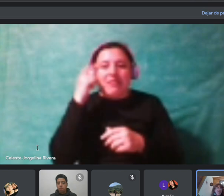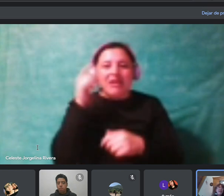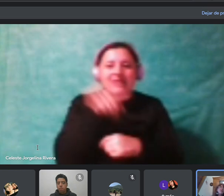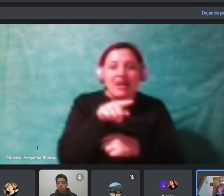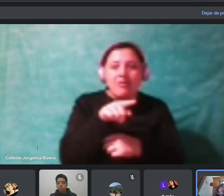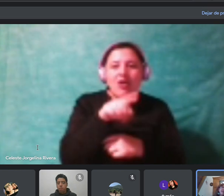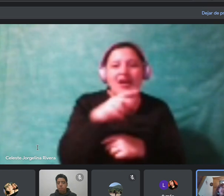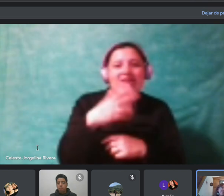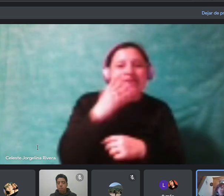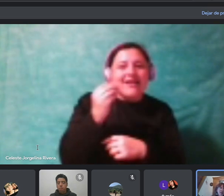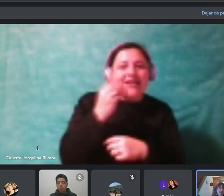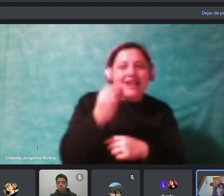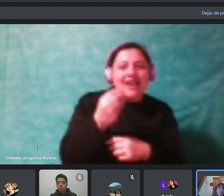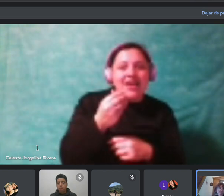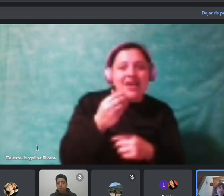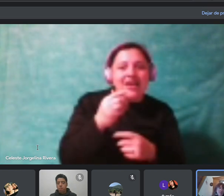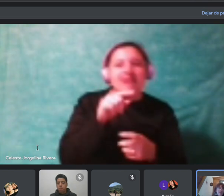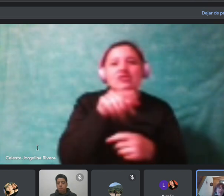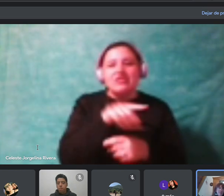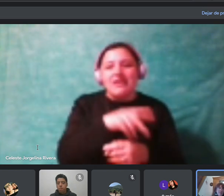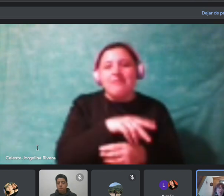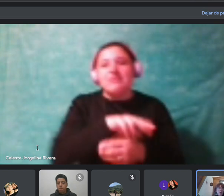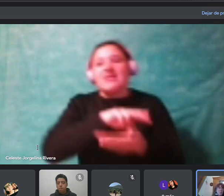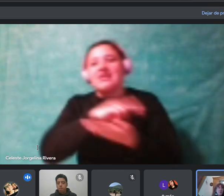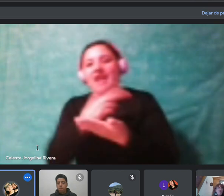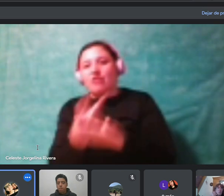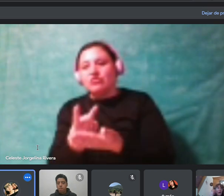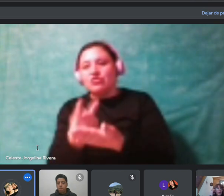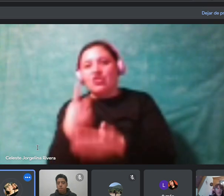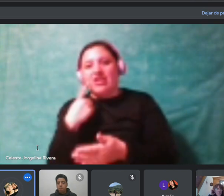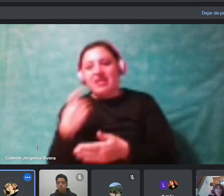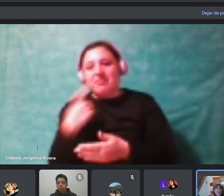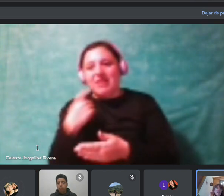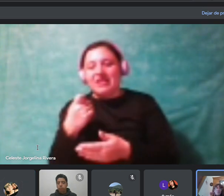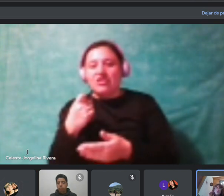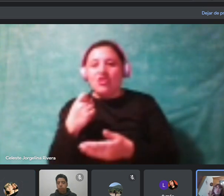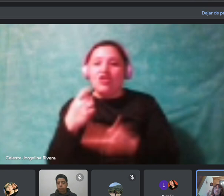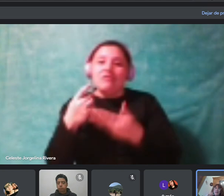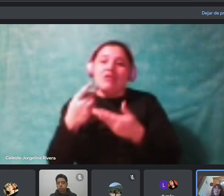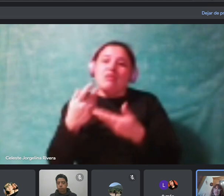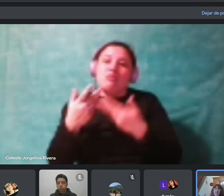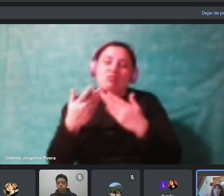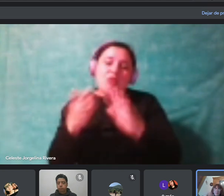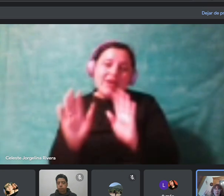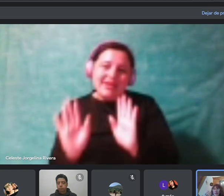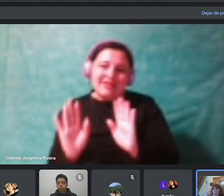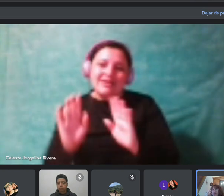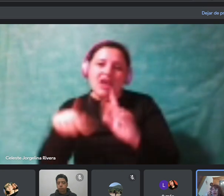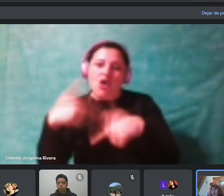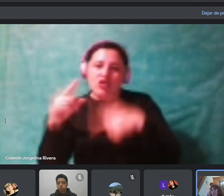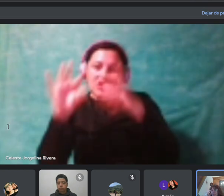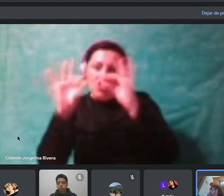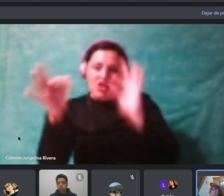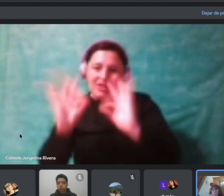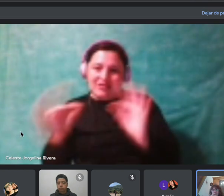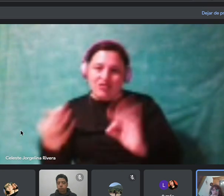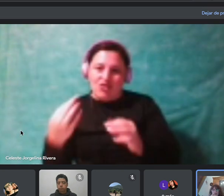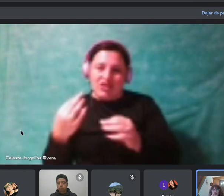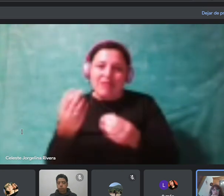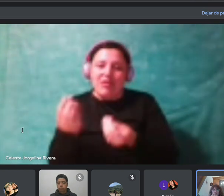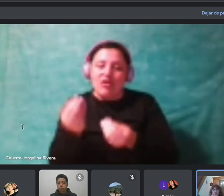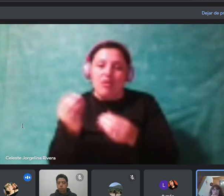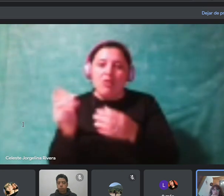a qué equivale en castellano? ¿Sí? Pero el vocabulario que use, la manera, puede cambiar.